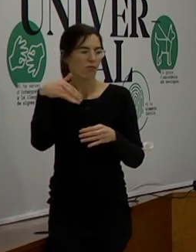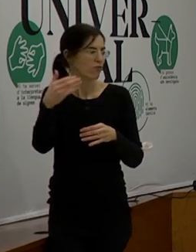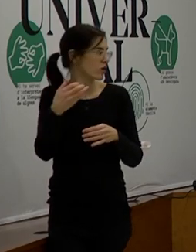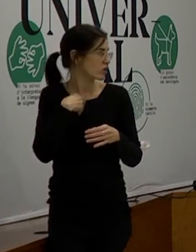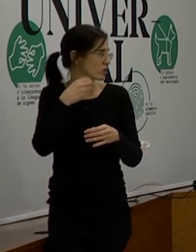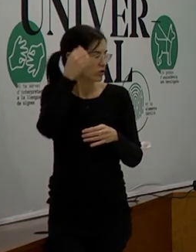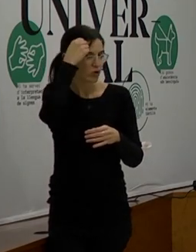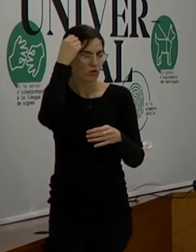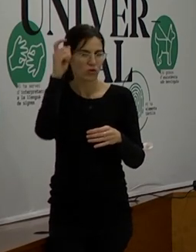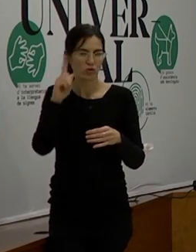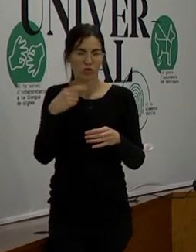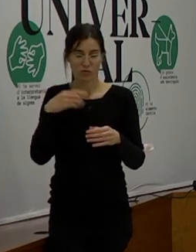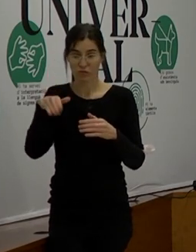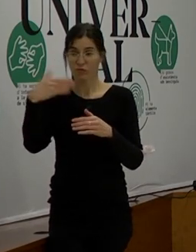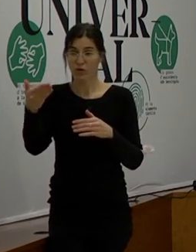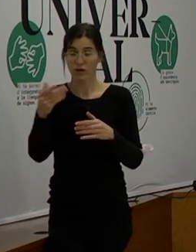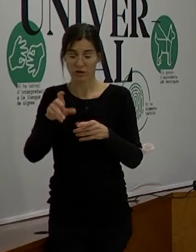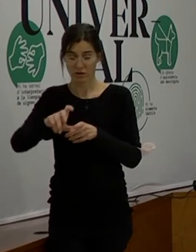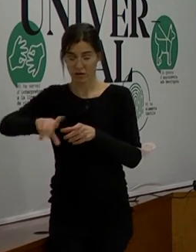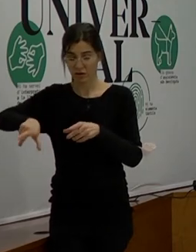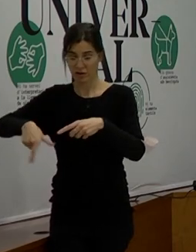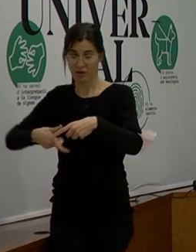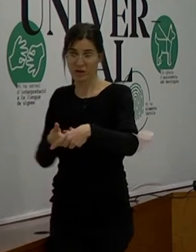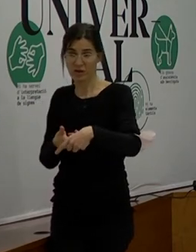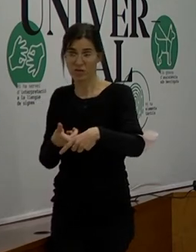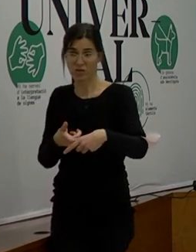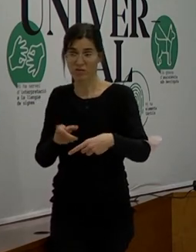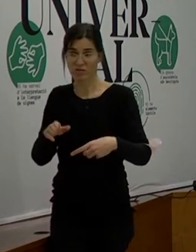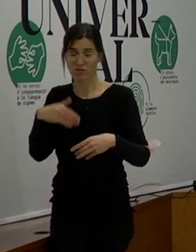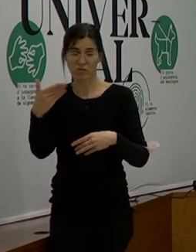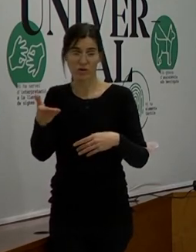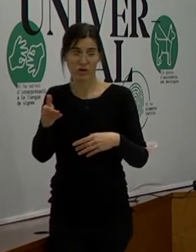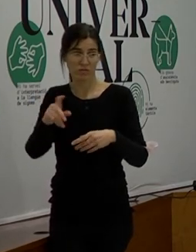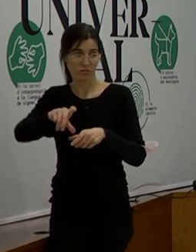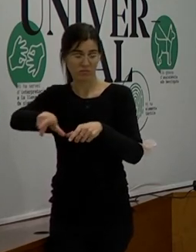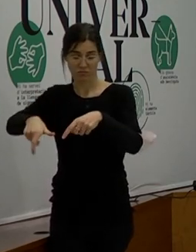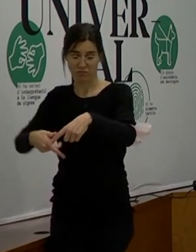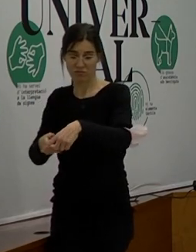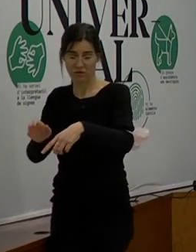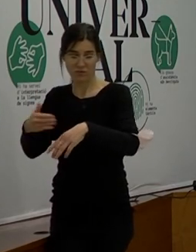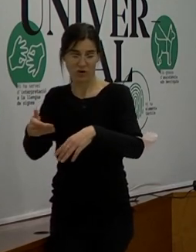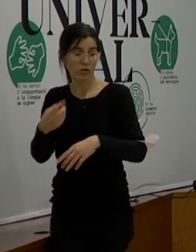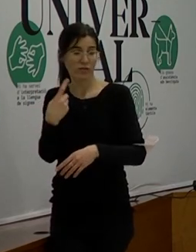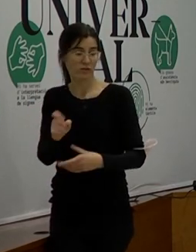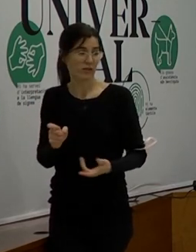soy tonto, lo hago fuera, o sea, giro y entro marcha fuera, entro marcha dentro y ya está.